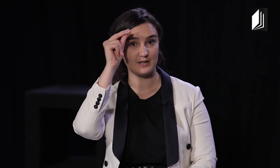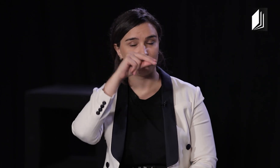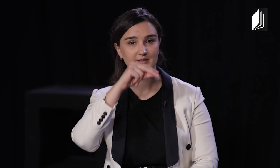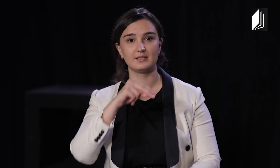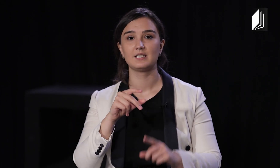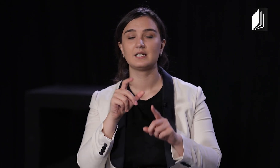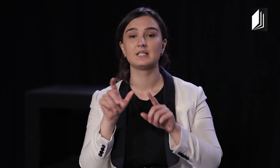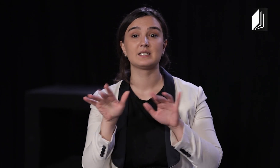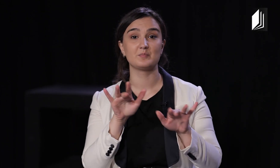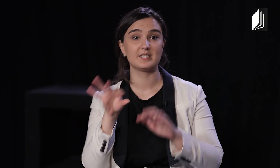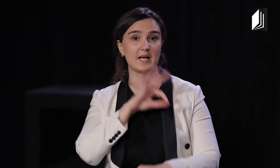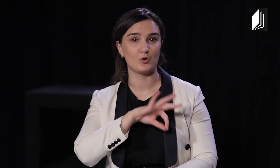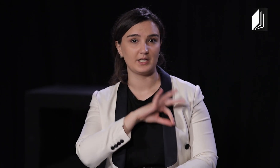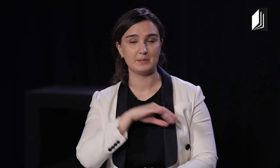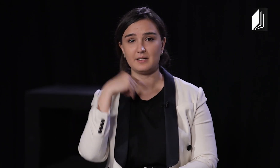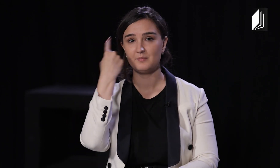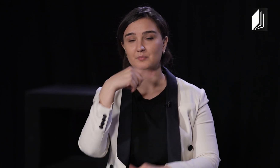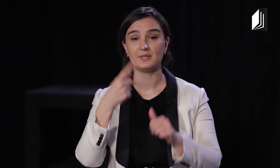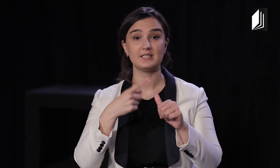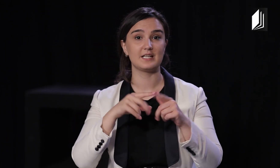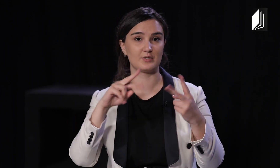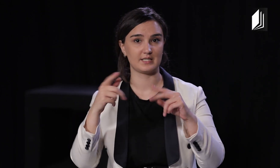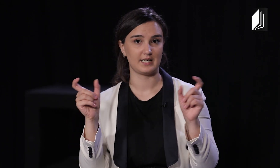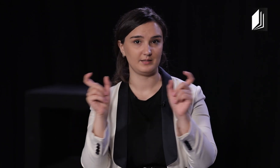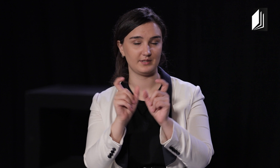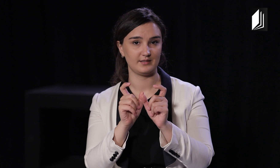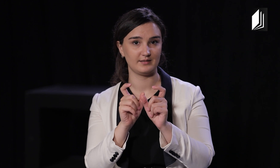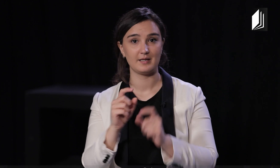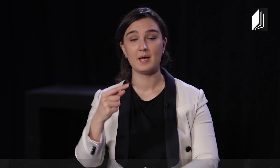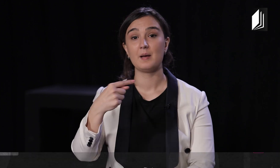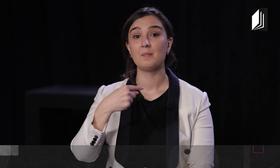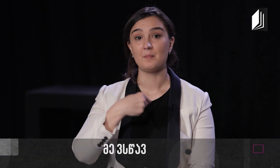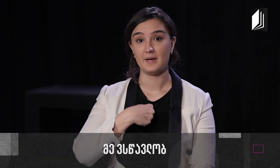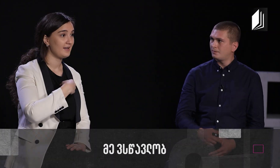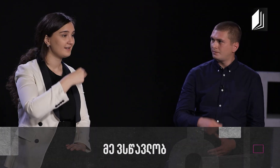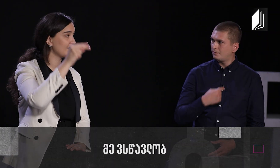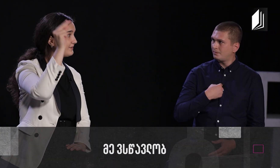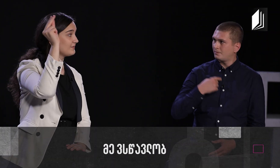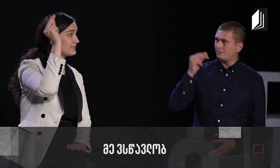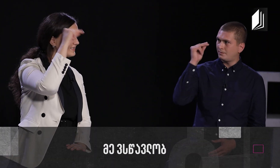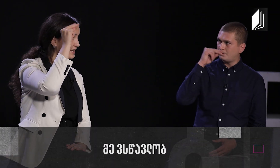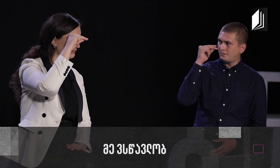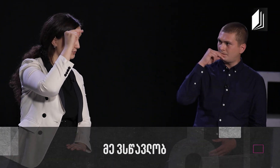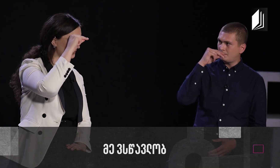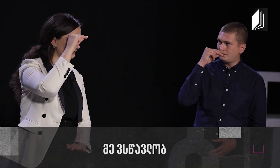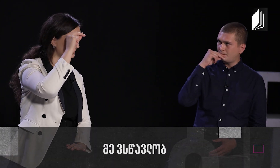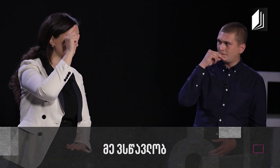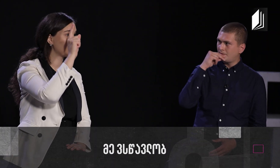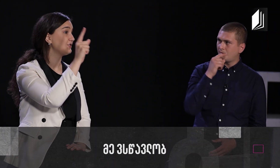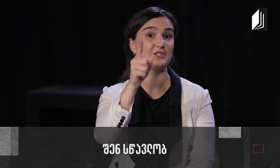შევისწავლეთ სმნის გამოყენება პირის ნაცვალსახელებთან. მე სწავლობ.